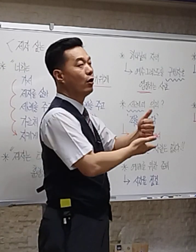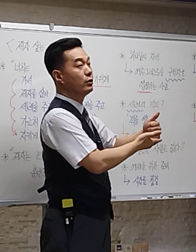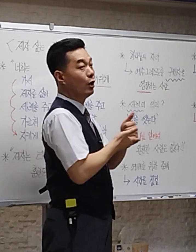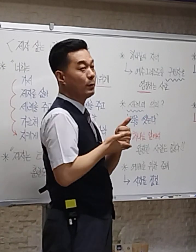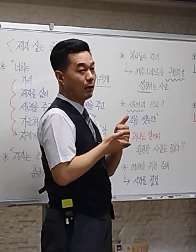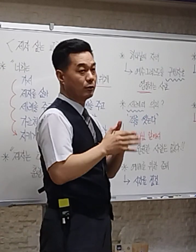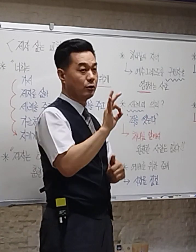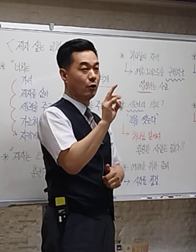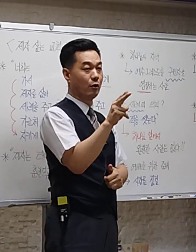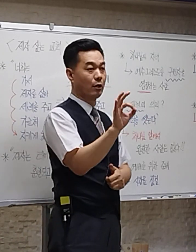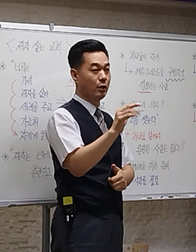영접이라고 쓰죠.